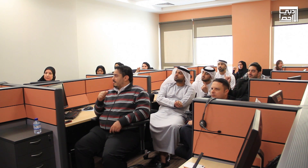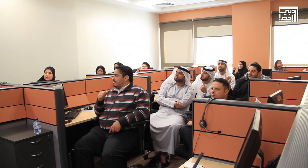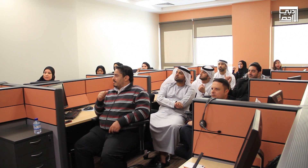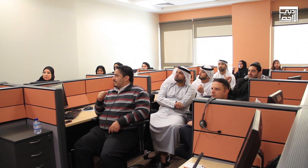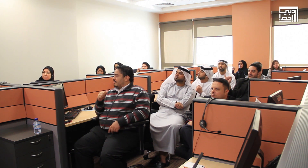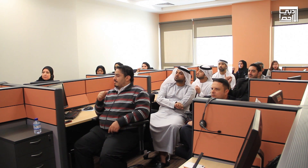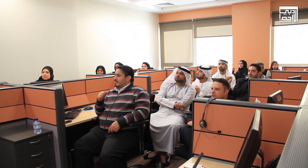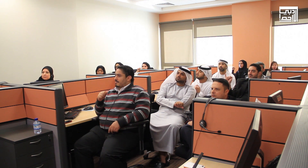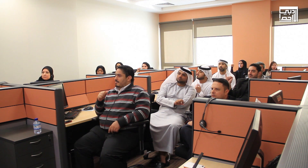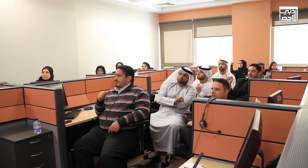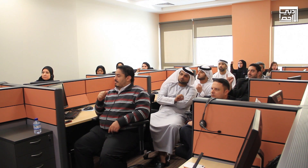جي الابهام وياها؟